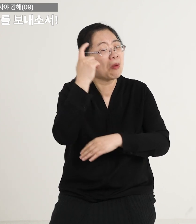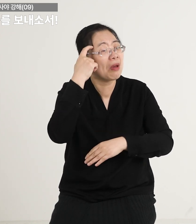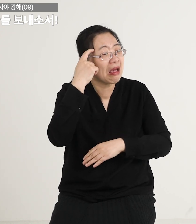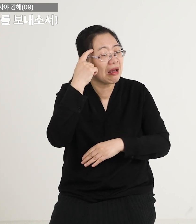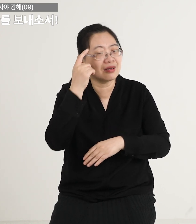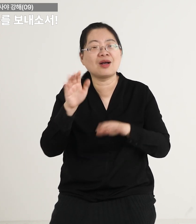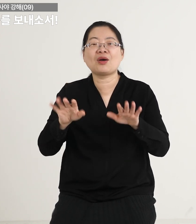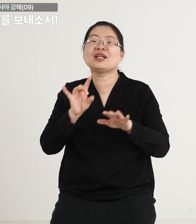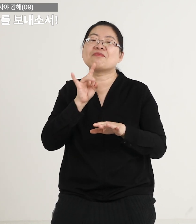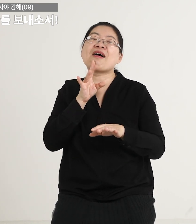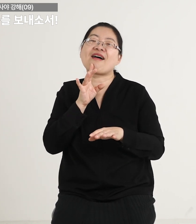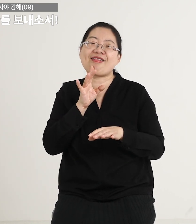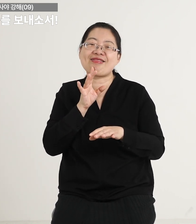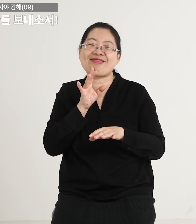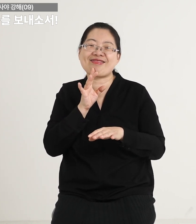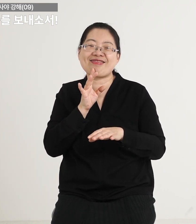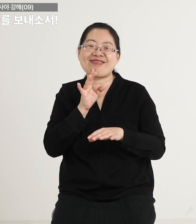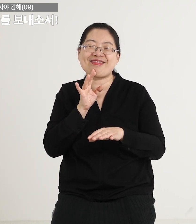오늘만 할 거예요. 오늘만.